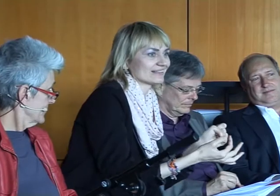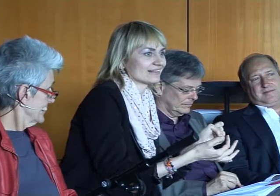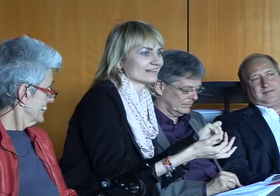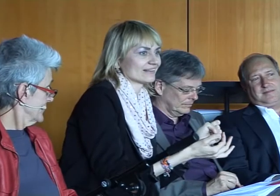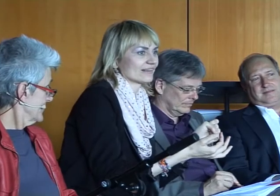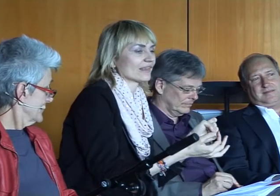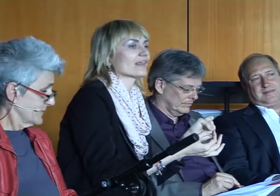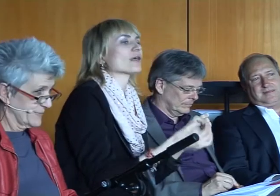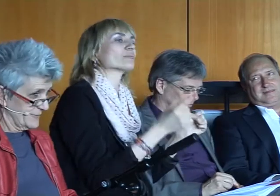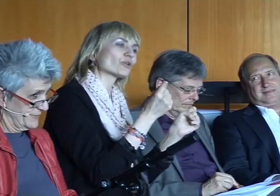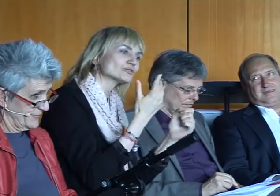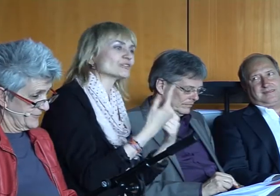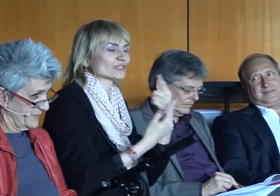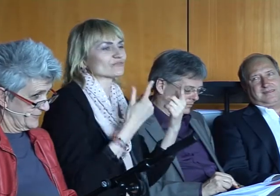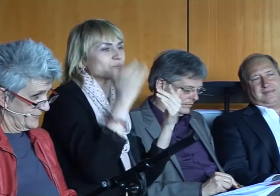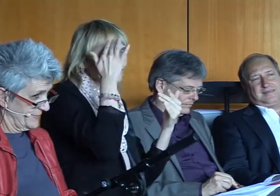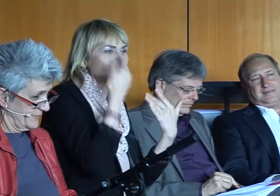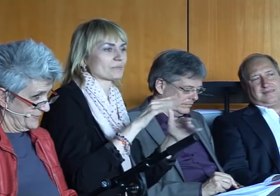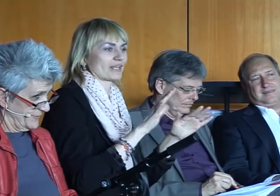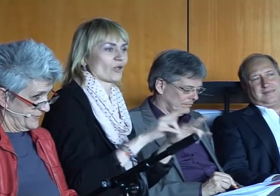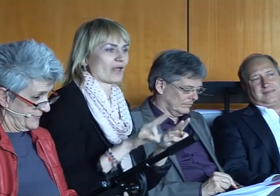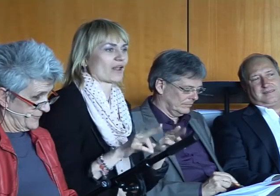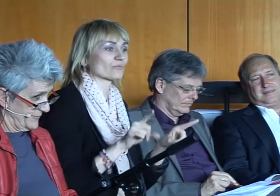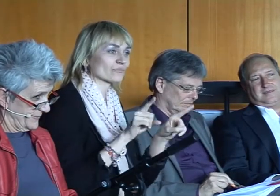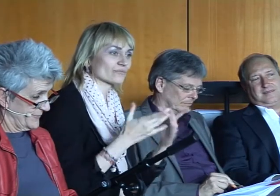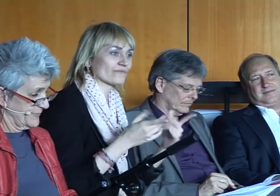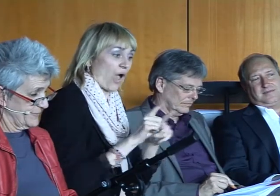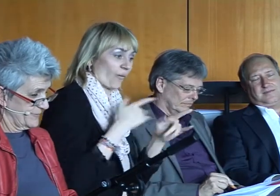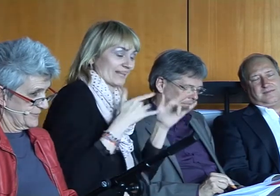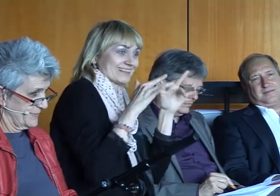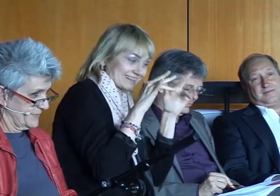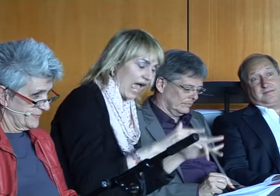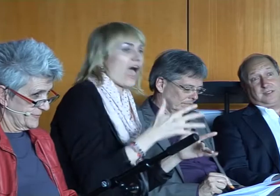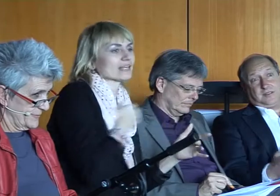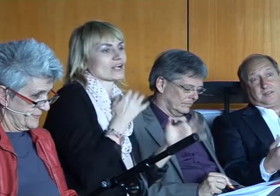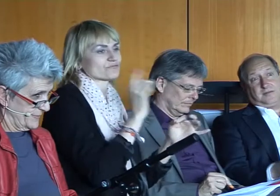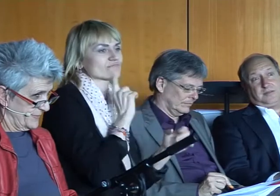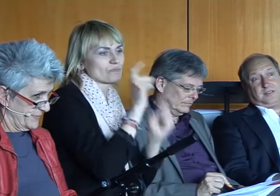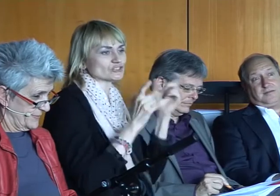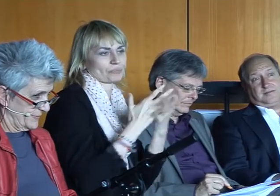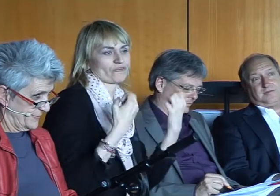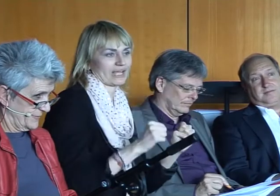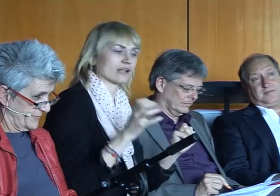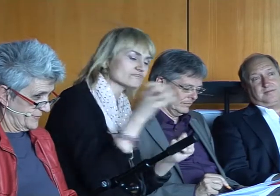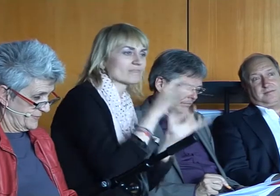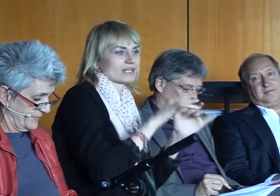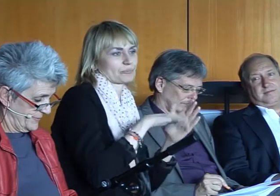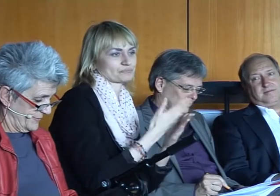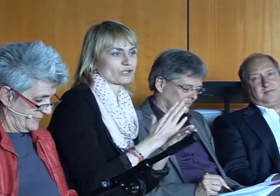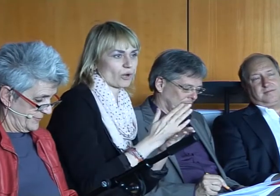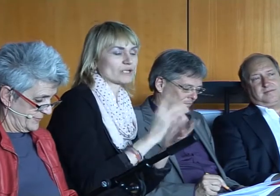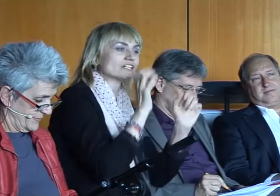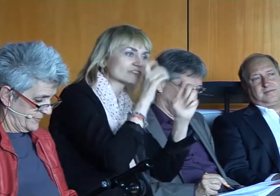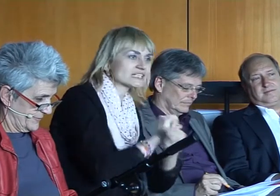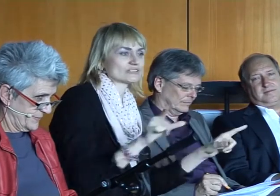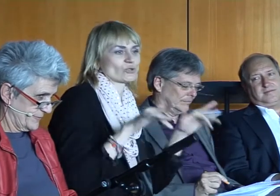geschnappt, kann ich Sie jetzt was fragen? Das passiert auch ganz oft. Also das Bewusstsein ist in eine Richtung Normalität entwickelt worden,